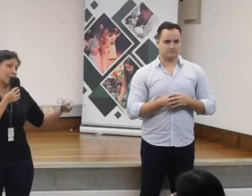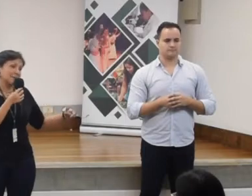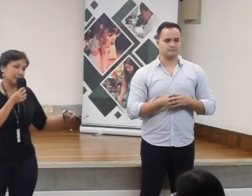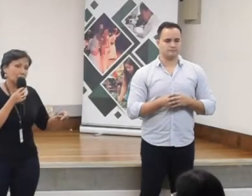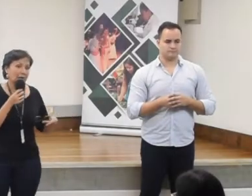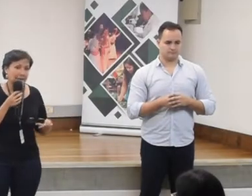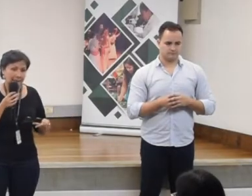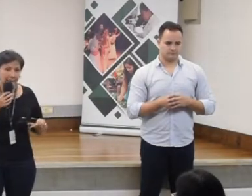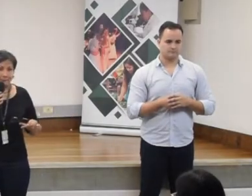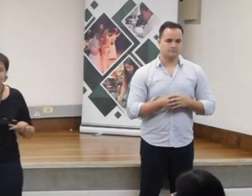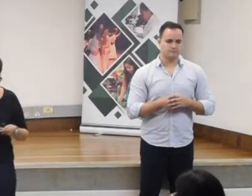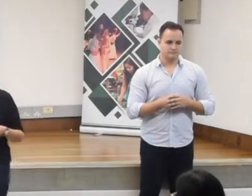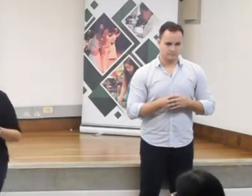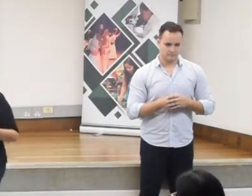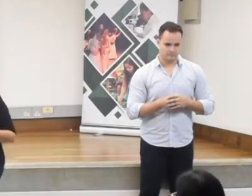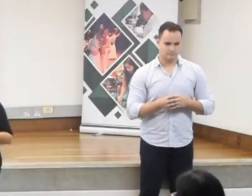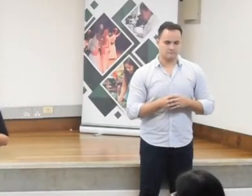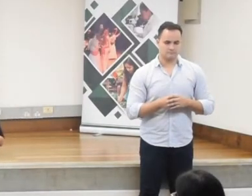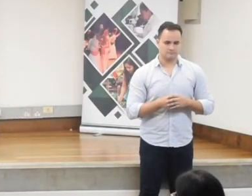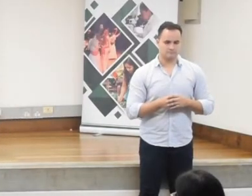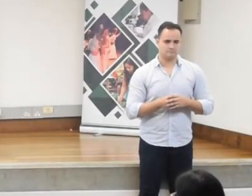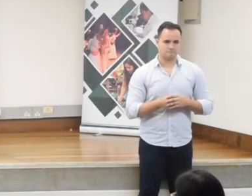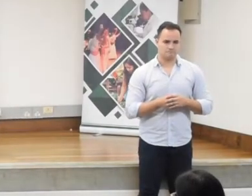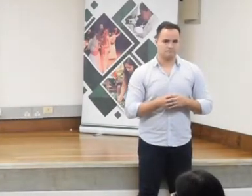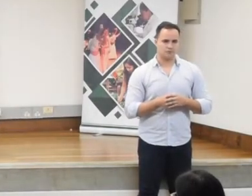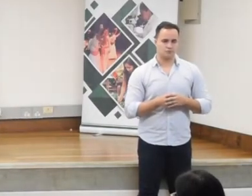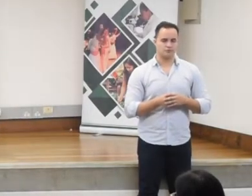y obviamente con el CLEO. En